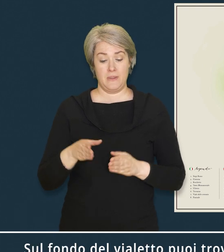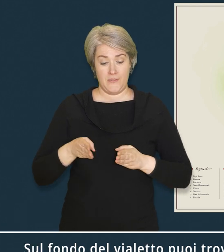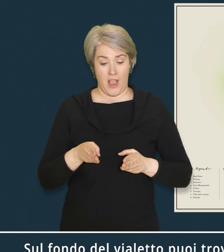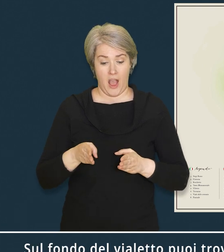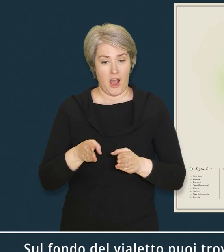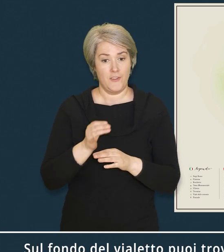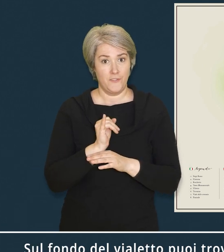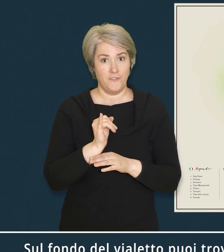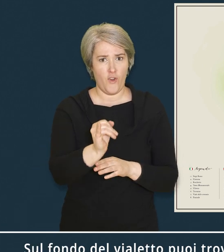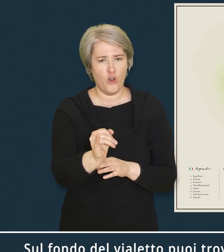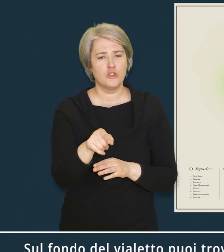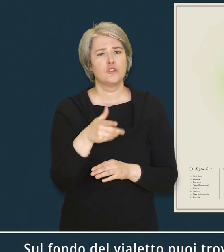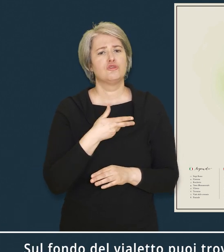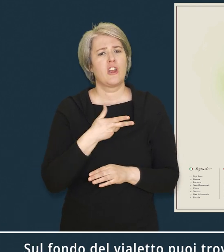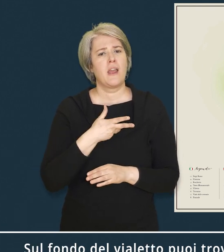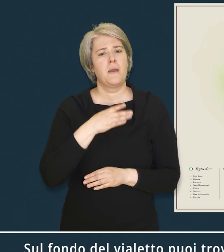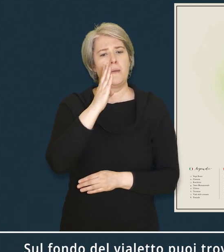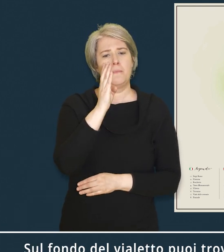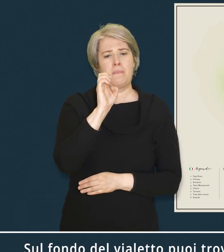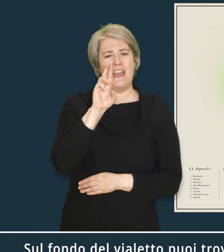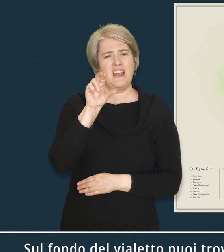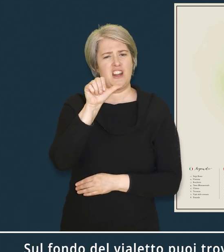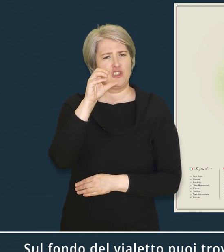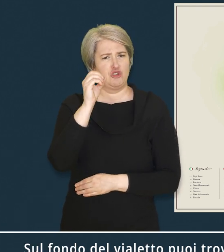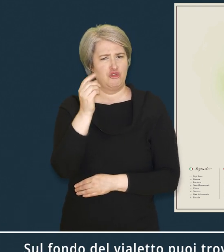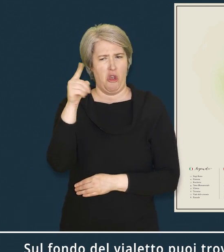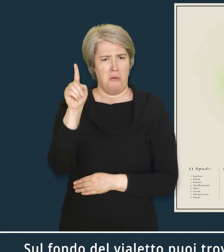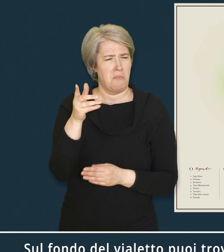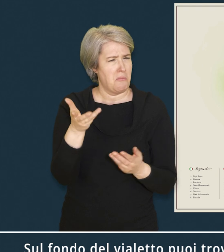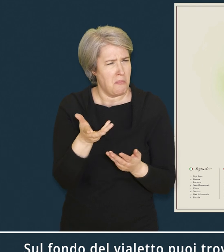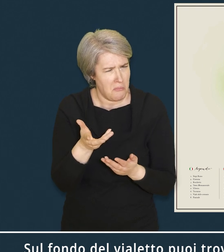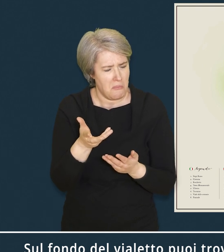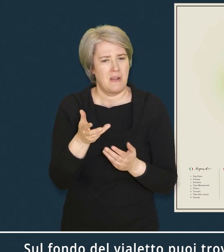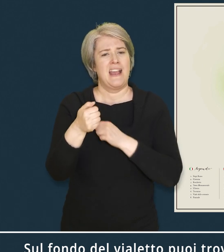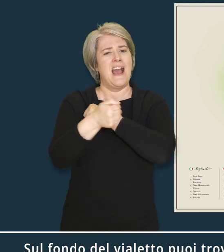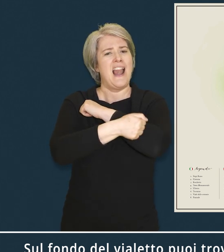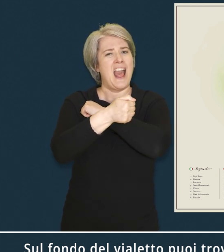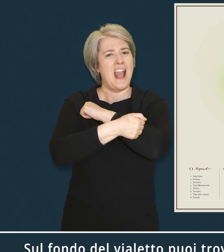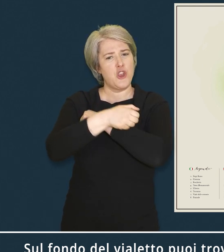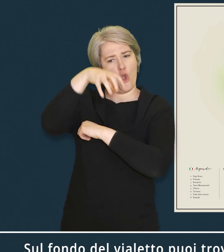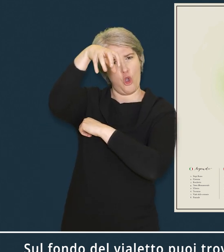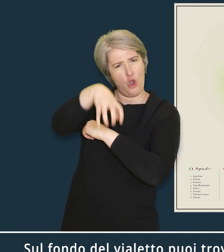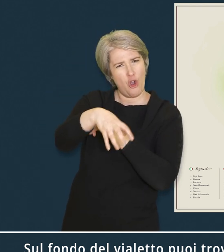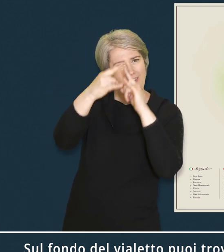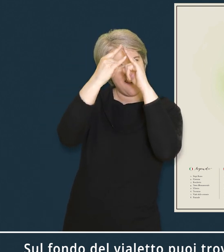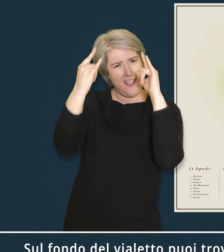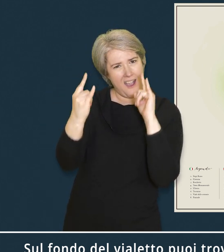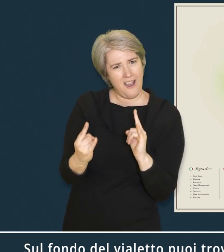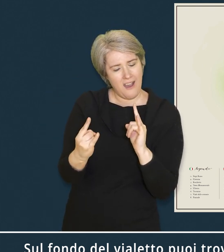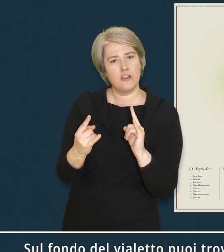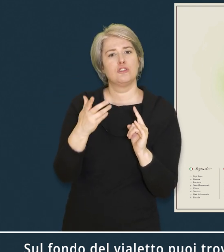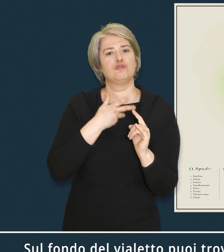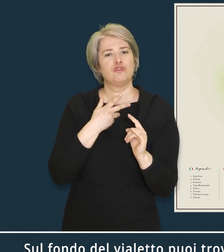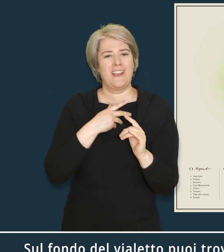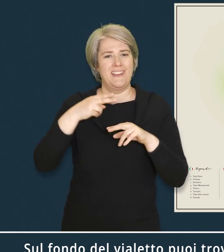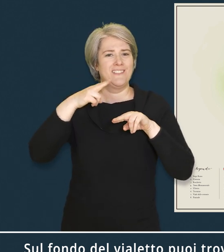Sul fondo del vialetto puoi trovare un berceau, un gazebo in legno, sul quale si arrampica una